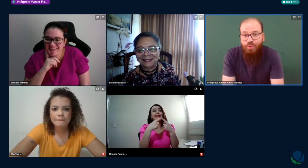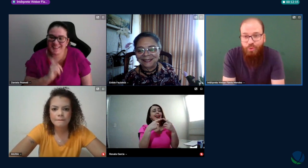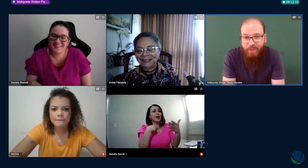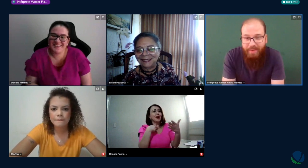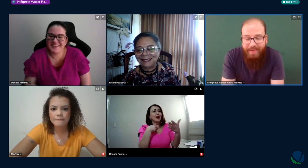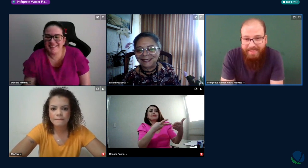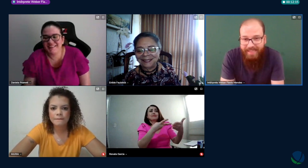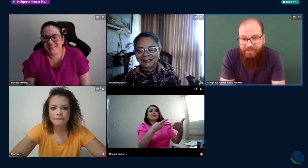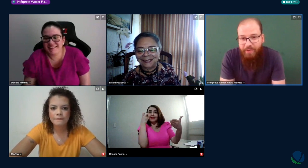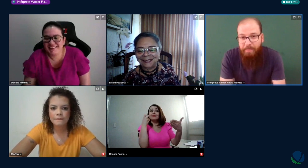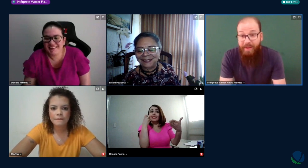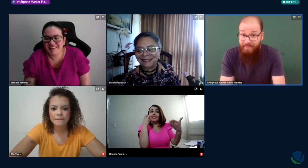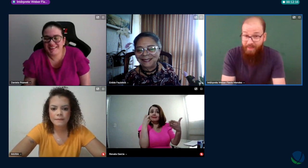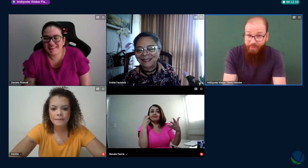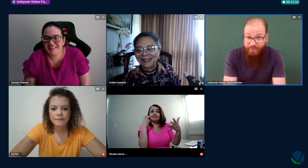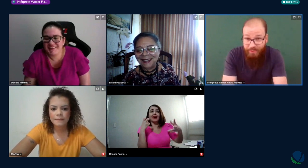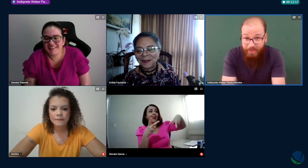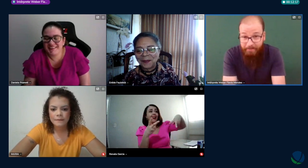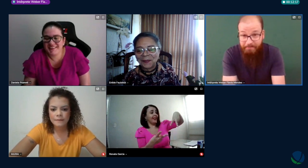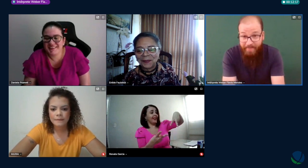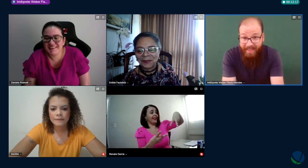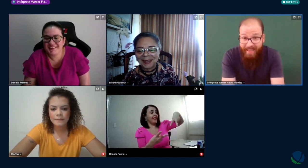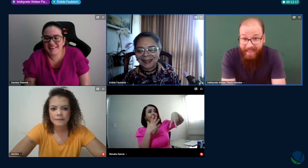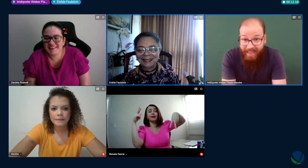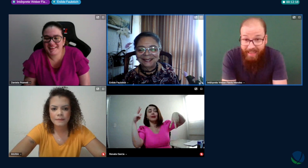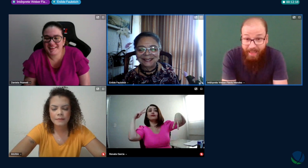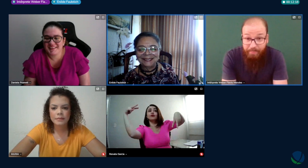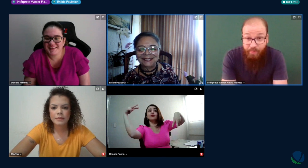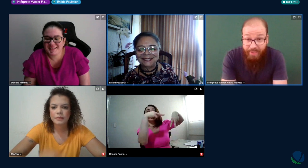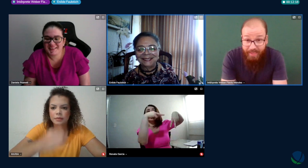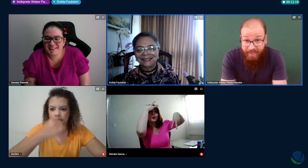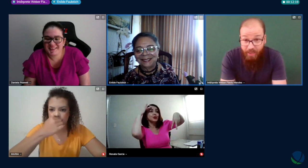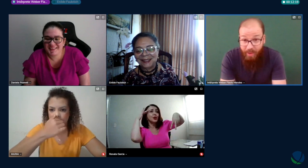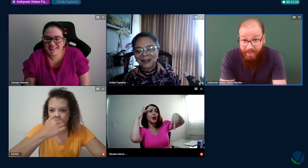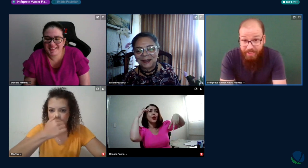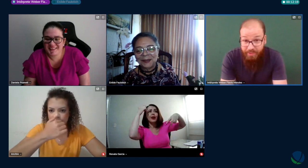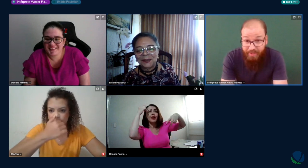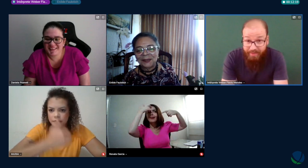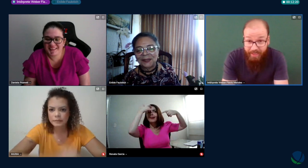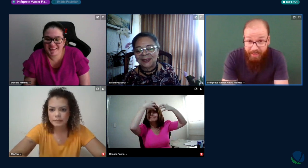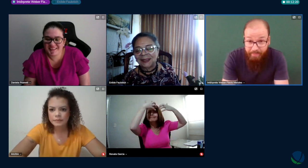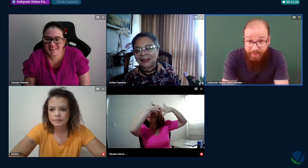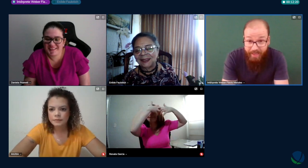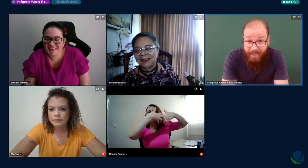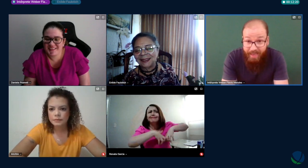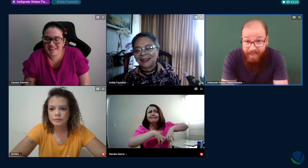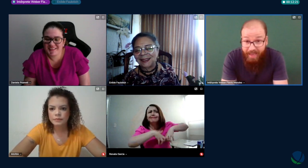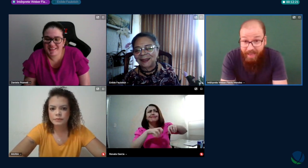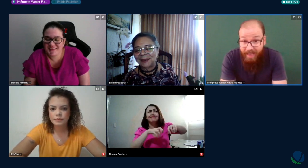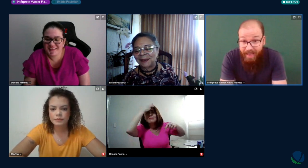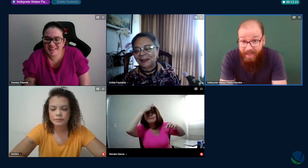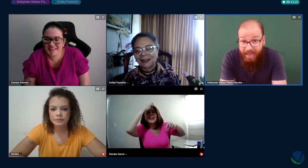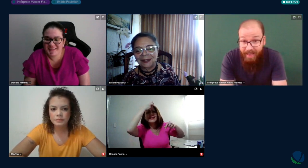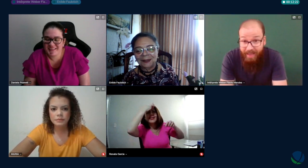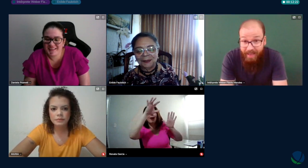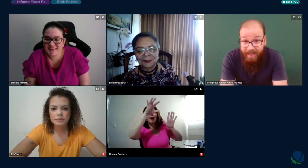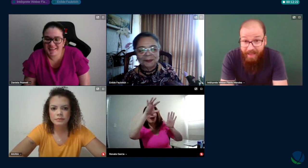pensar nisso tudo é um grande desafio para mim, professora. Por que que eu acredito que tenha? Porque